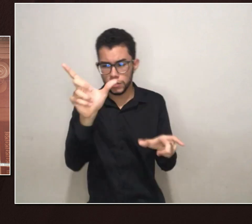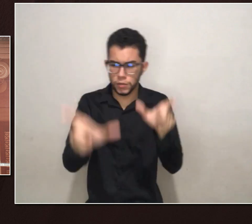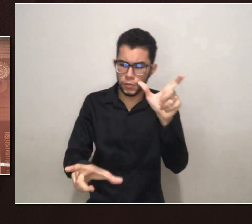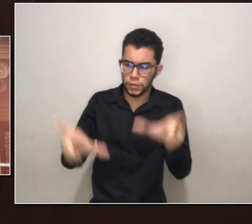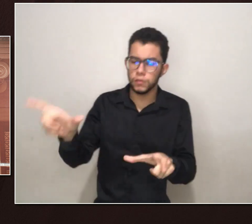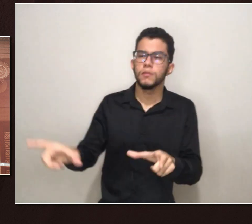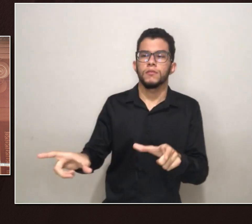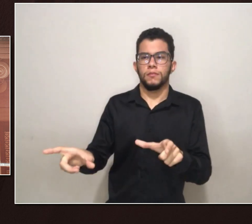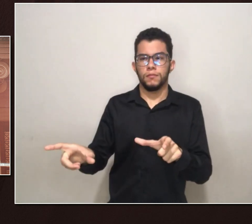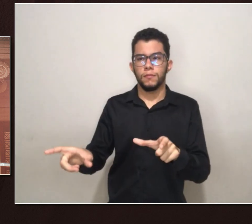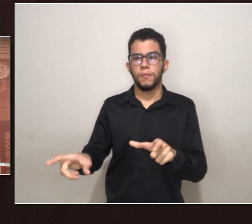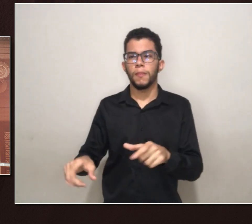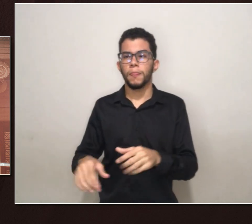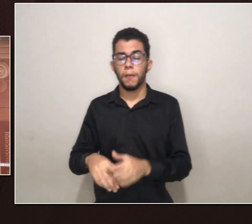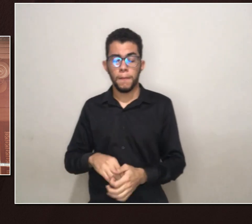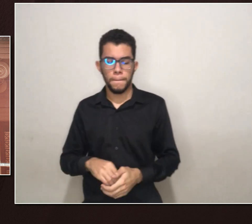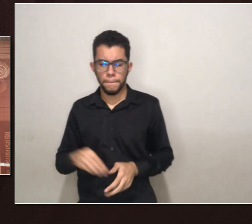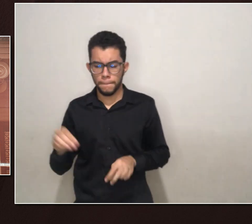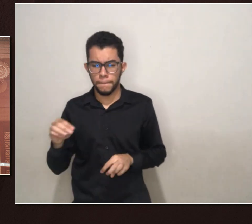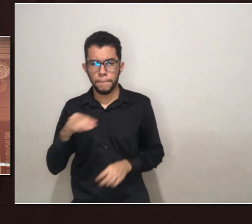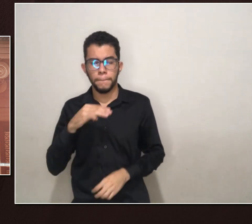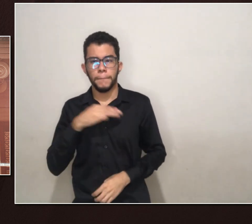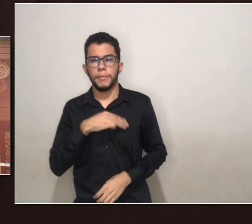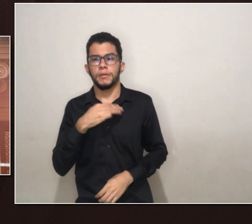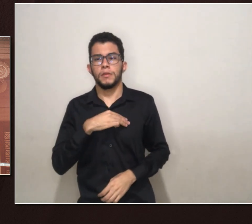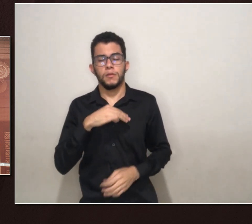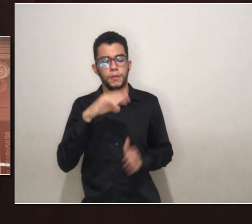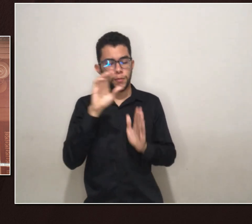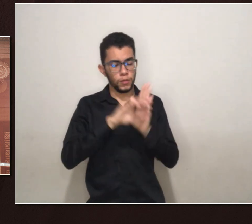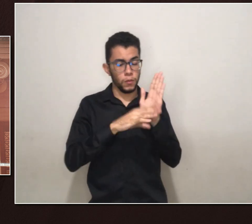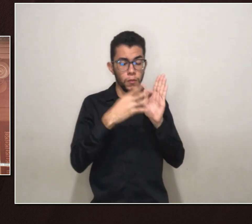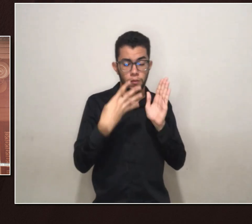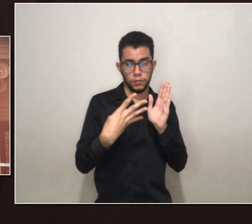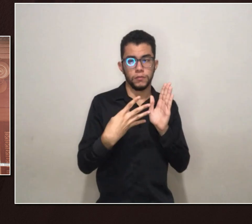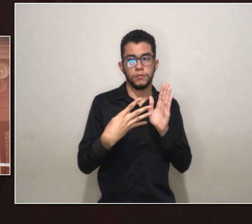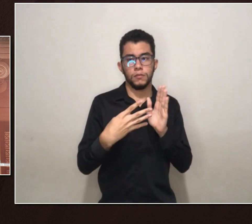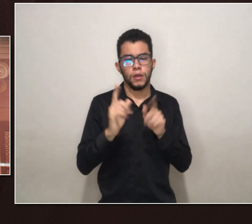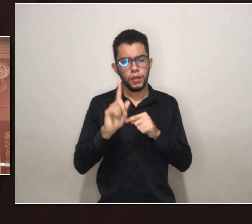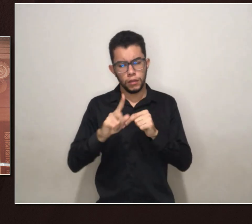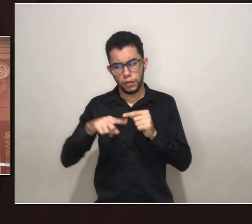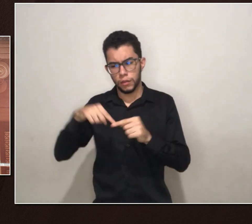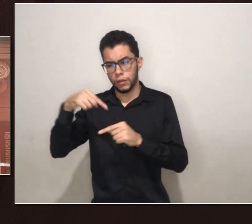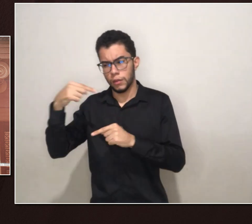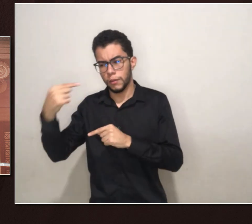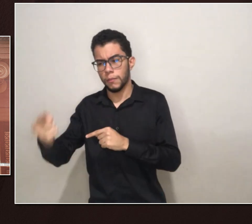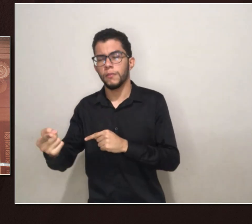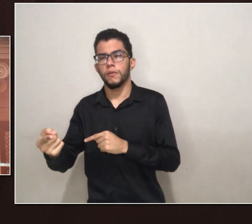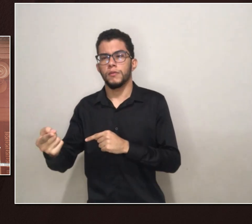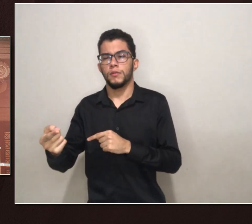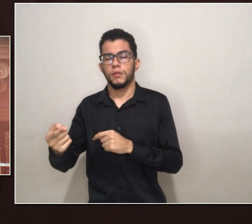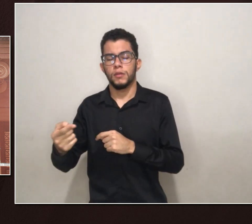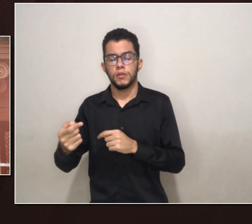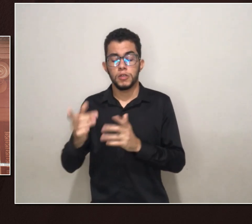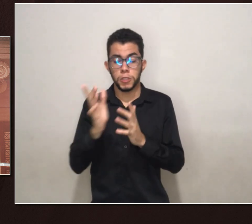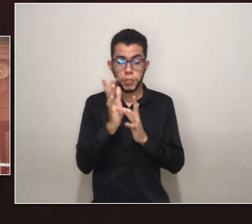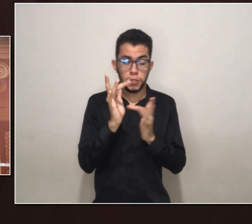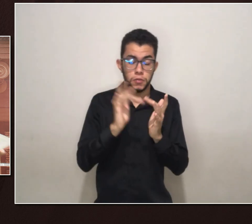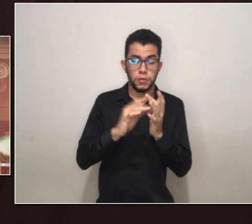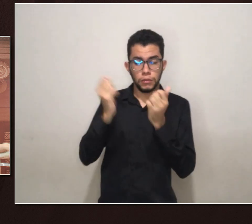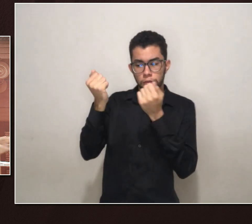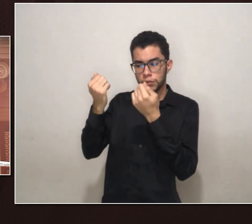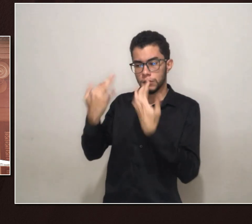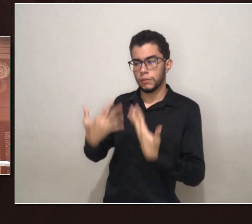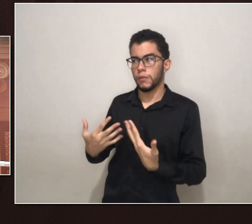já em Mateus 4, logo depois da tentação. E em seguida ele deu a constituição do reino dos céus, isso está em Mateus 5,